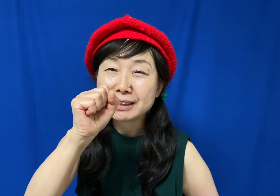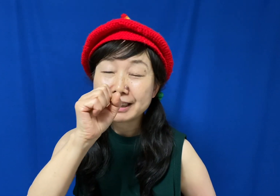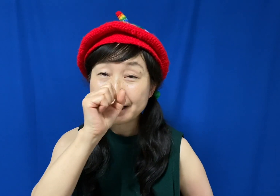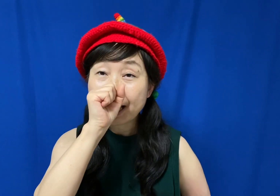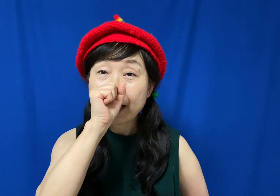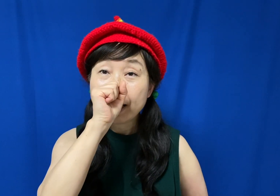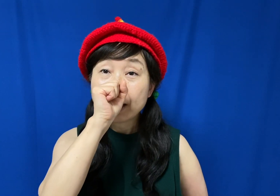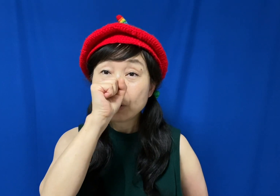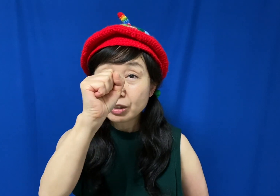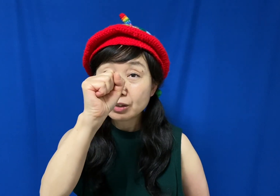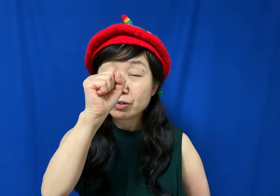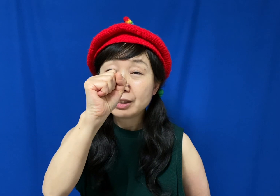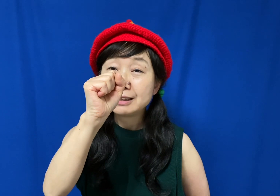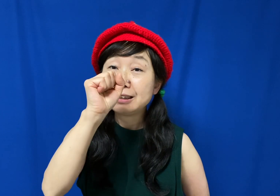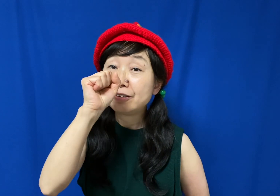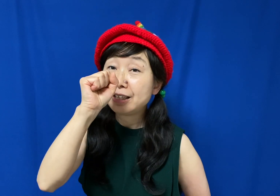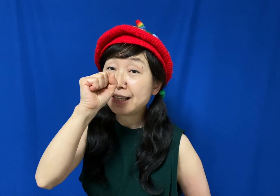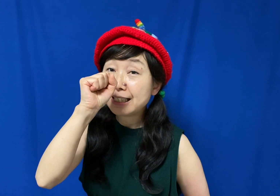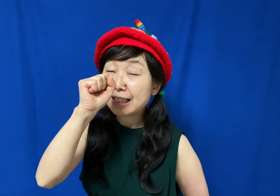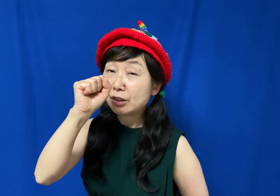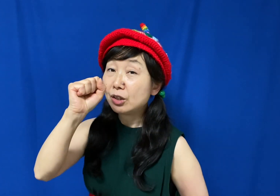ね。よいと同じで、これ、